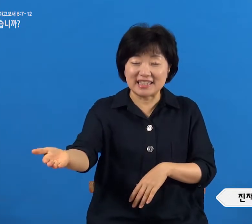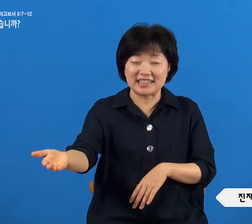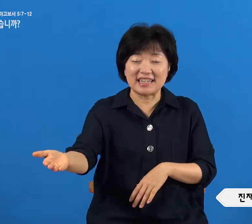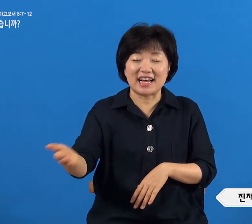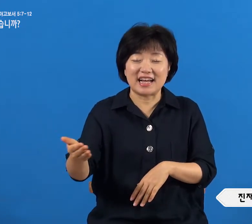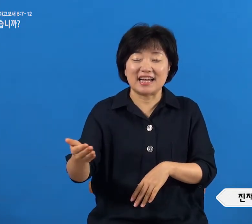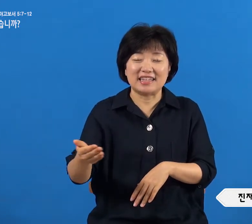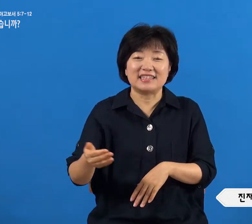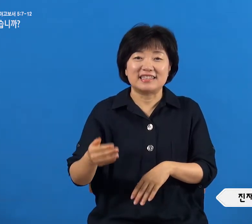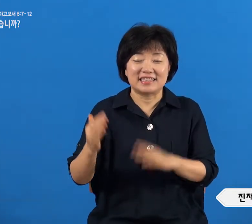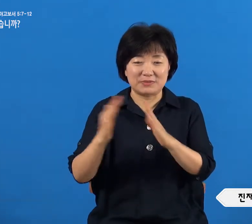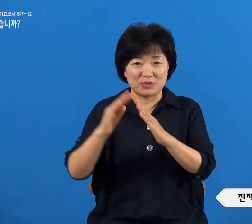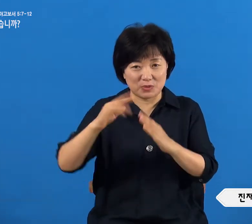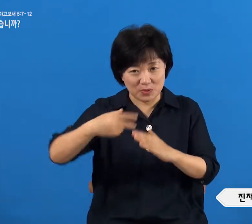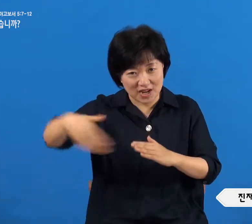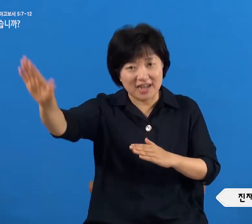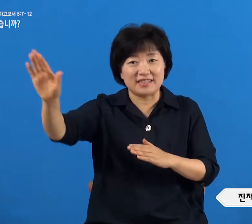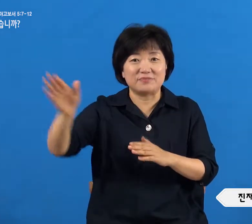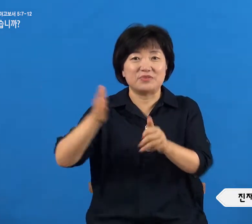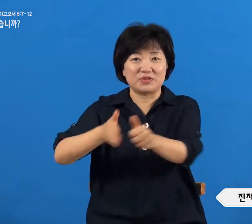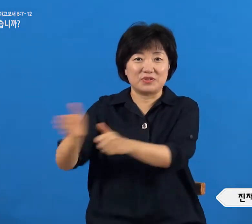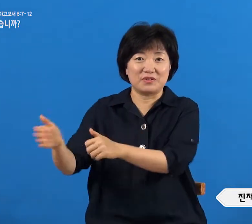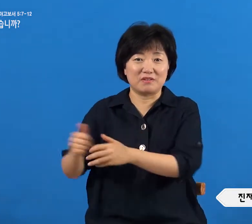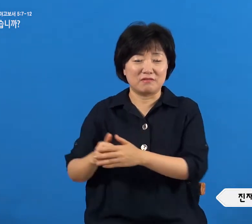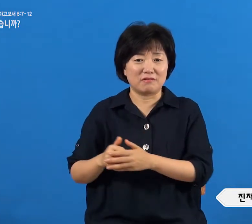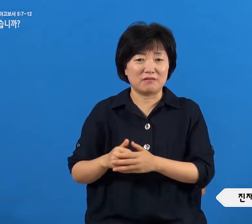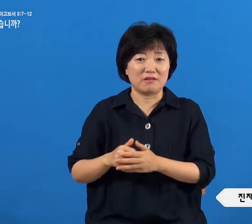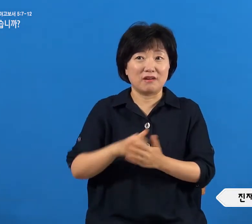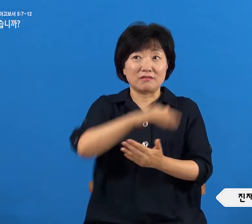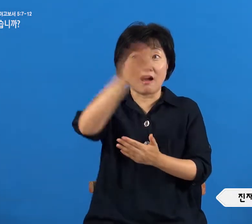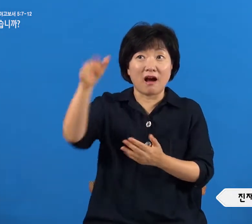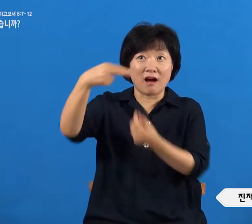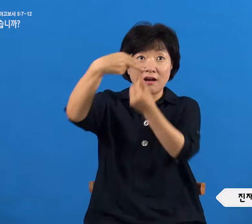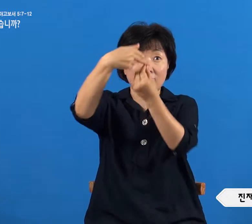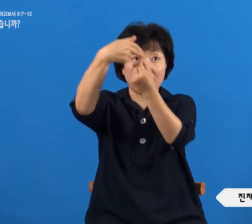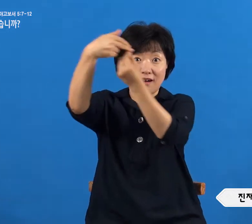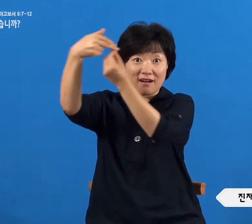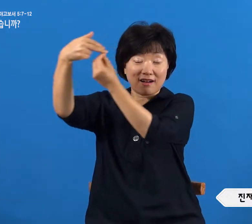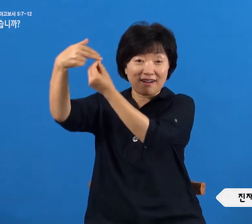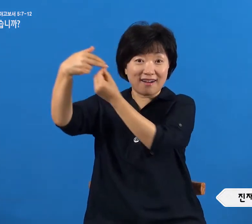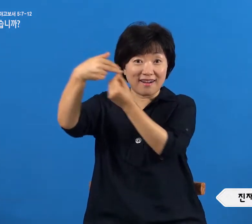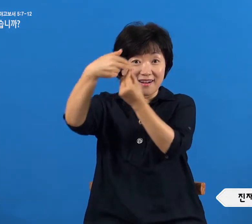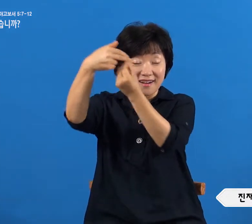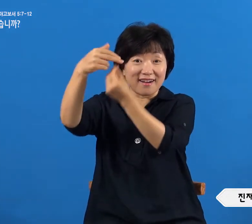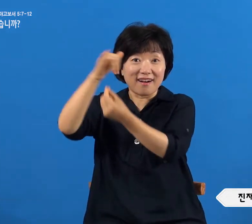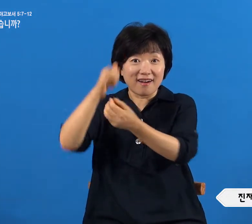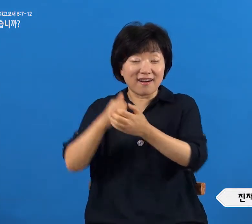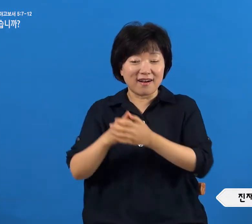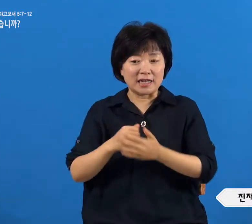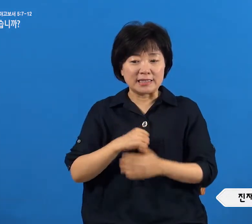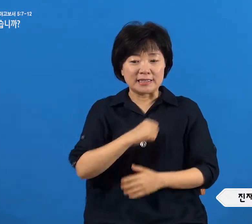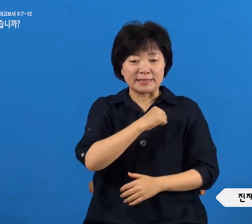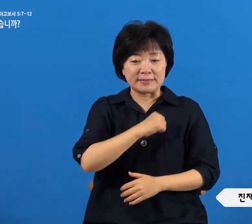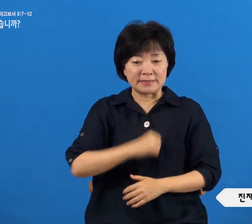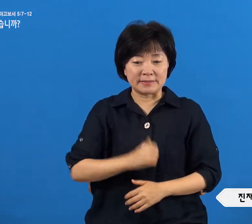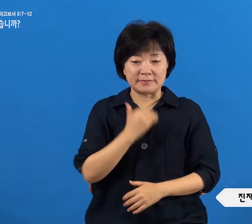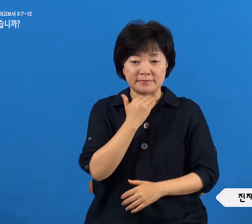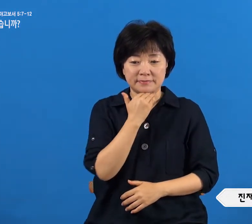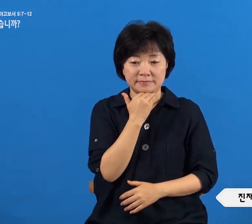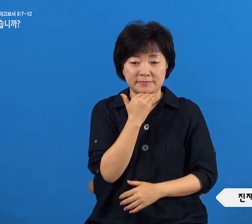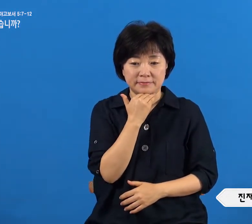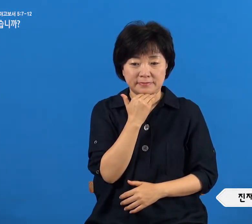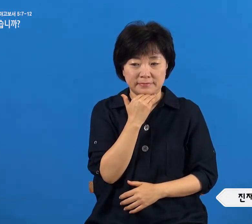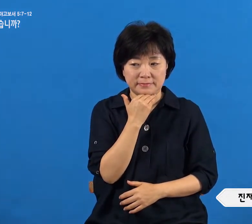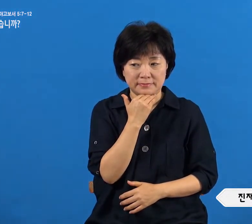돌아가시기 바랍니다. 다 보고 있었습니다. 인내를 보고